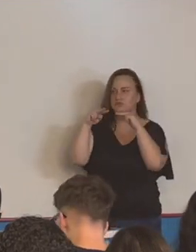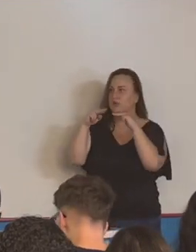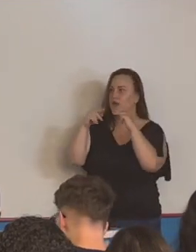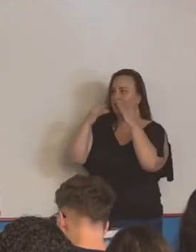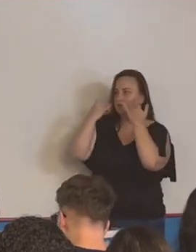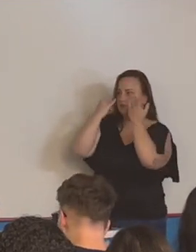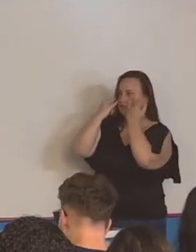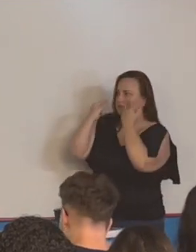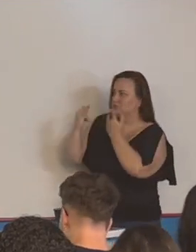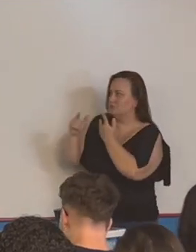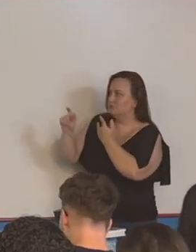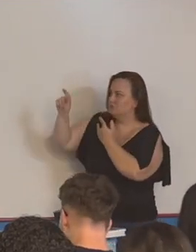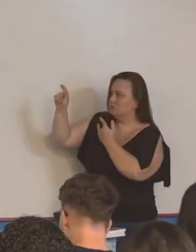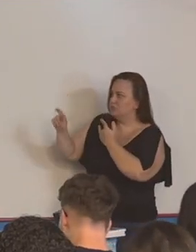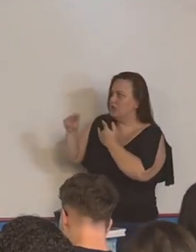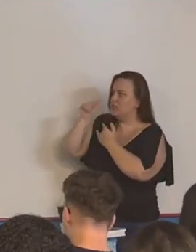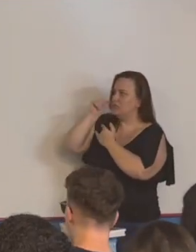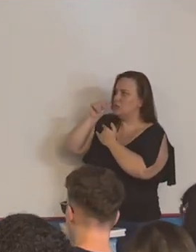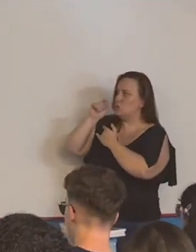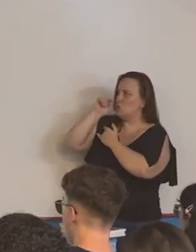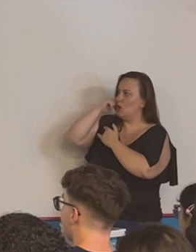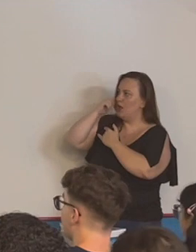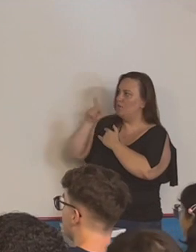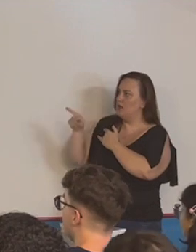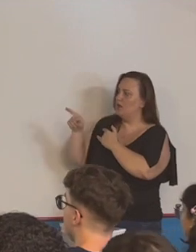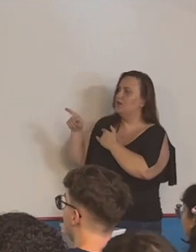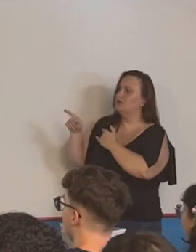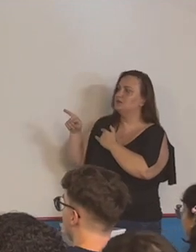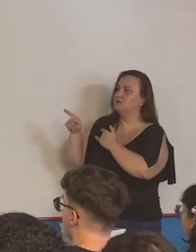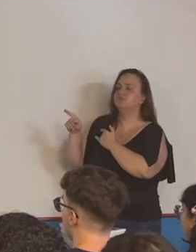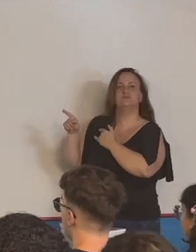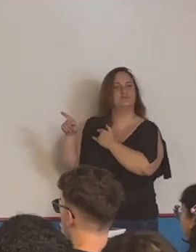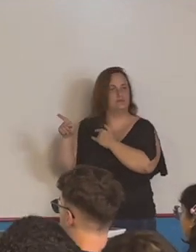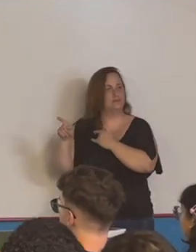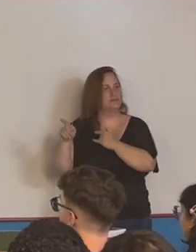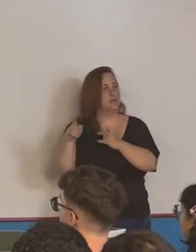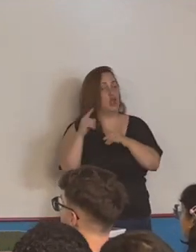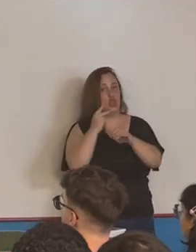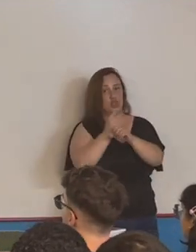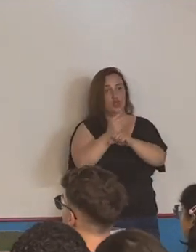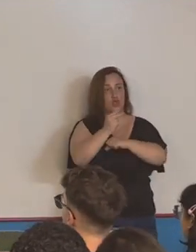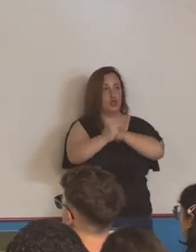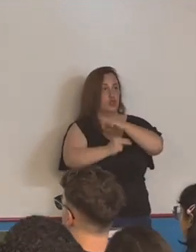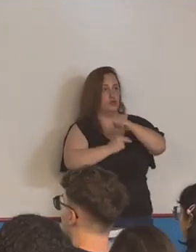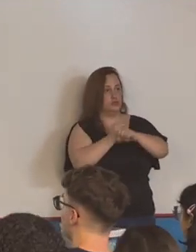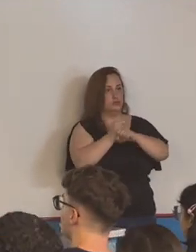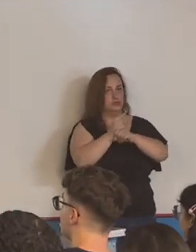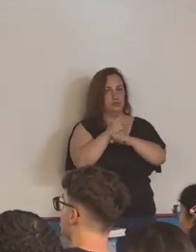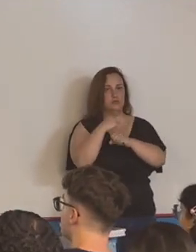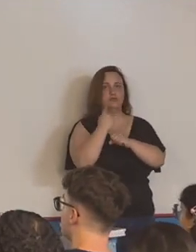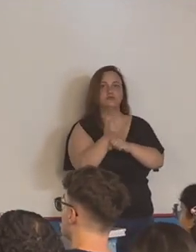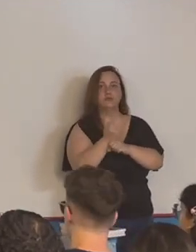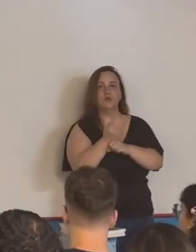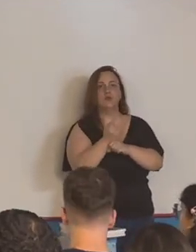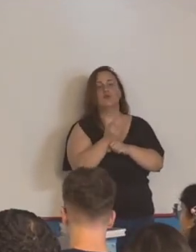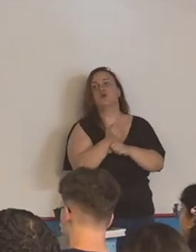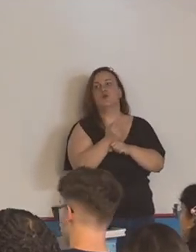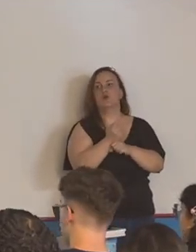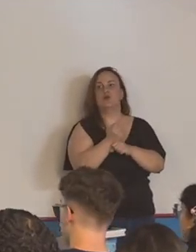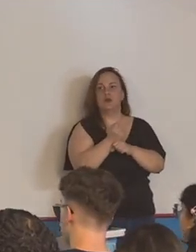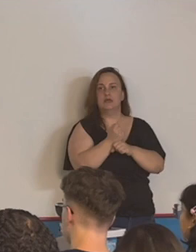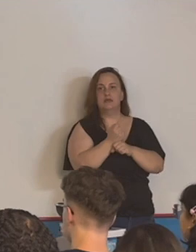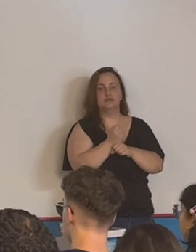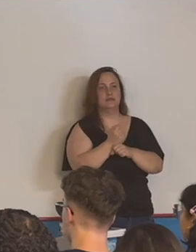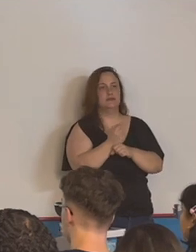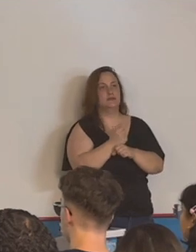para essa pessoa. E aí, interessante dizer que 2 anos depois que eu fiz essa pintura,